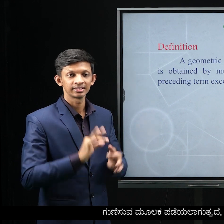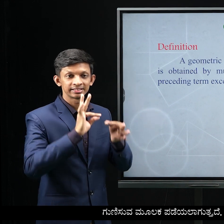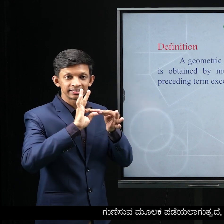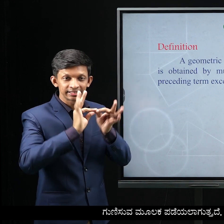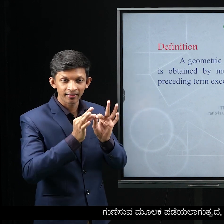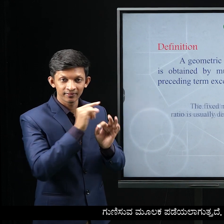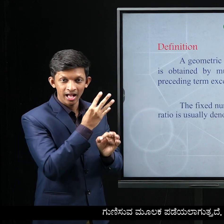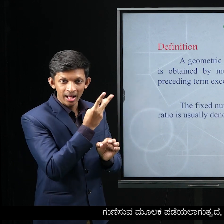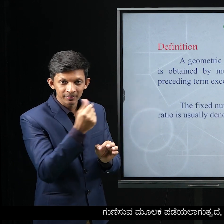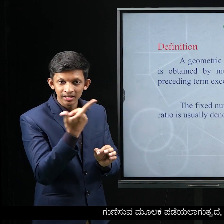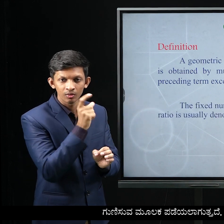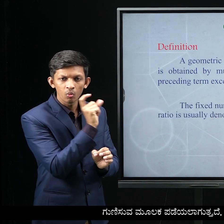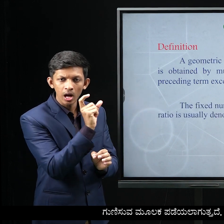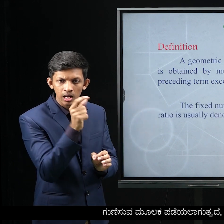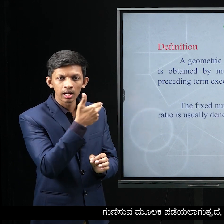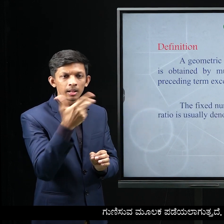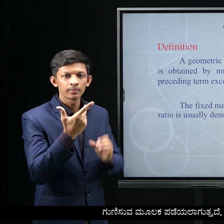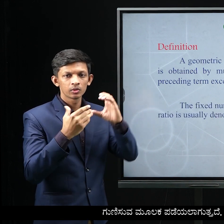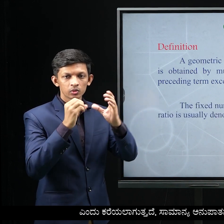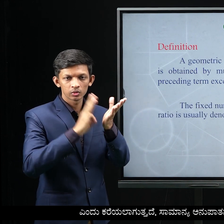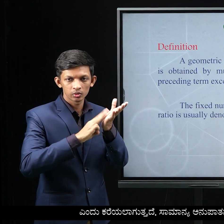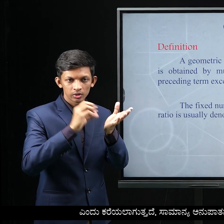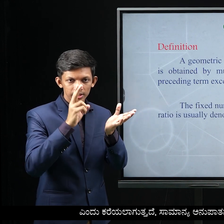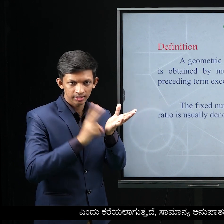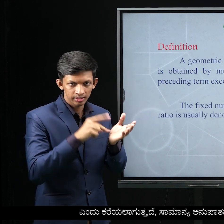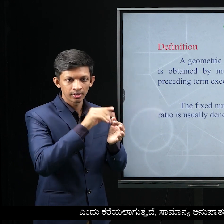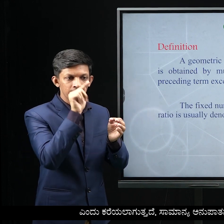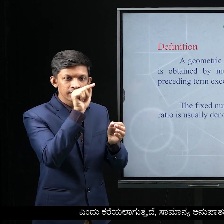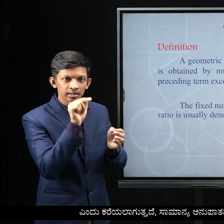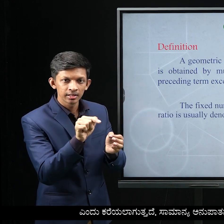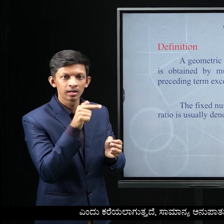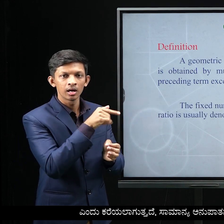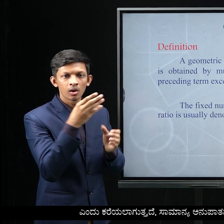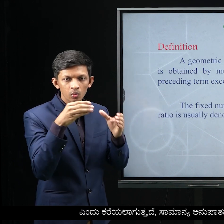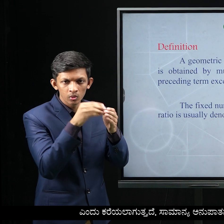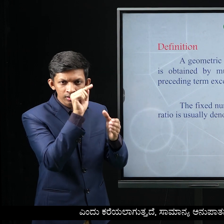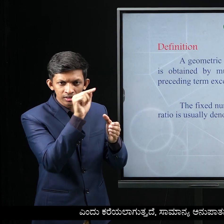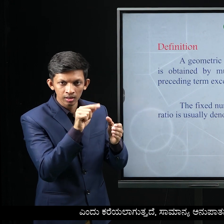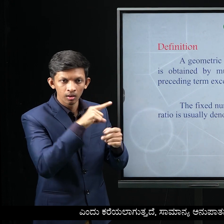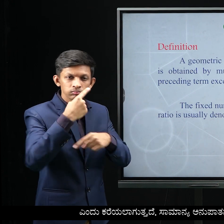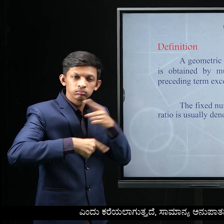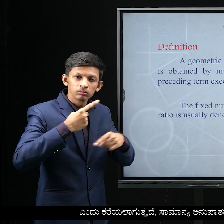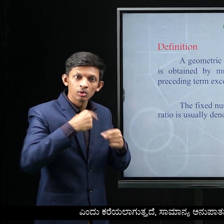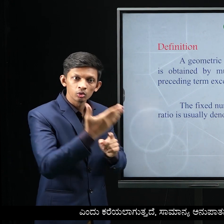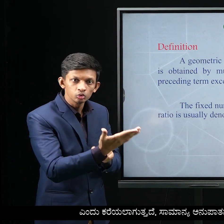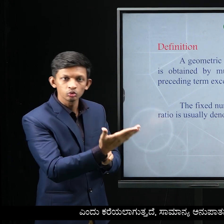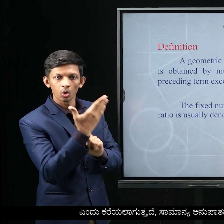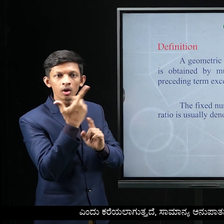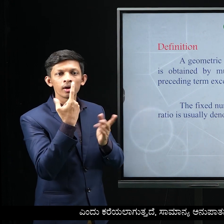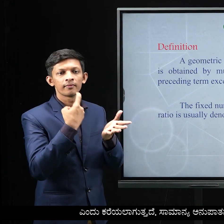ಸ್ಥಿರ ಸಂಖ್ಯೆಯನ್ನು ಸಾಮಾನ್ಯ ಅನುಪಾತ ಎಂದು ಕರೆಯಲಾಗುತ್ತದೆ. ಸಾಮಾನ್ಯ ಅನುಪಾತವನ್ನು ಸಾಮಾನ್ಯವಾಗಿ r ನಿಂದ